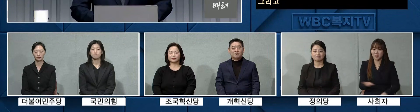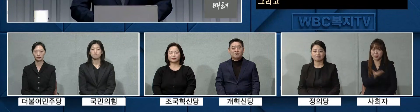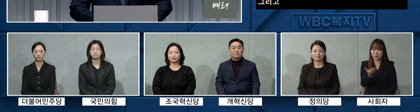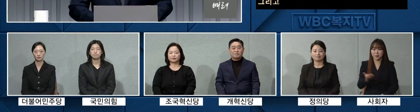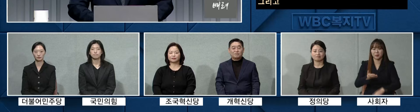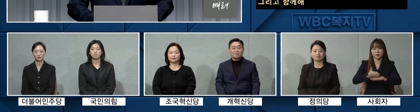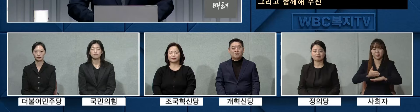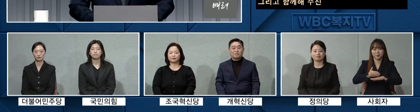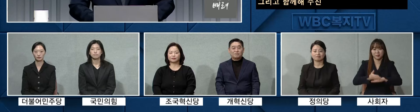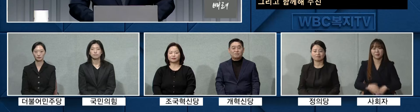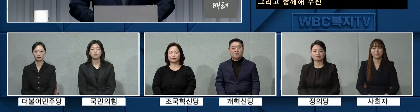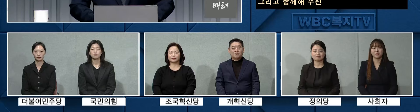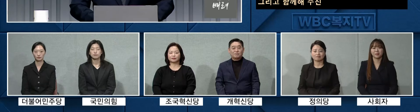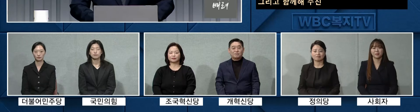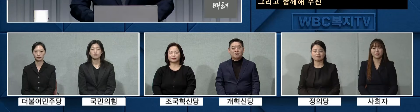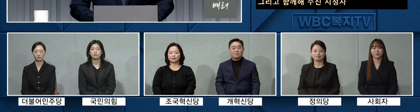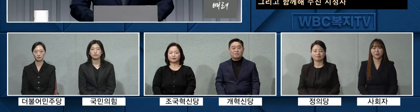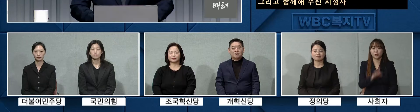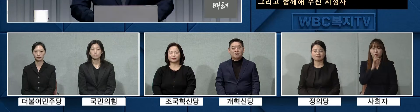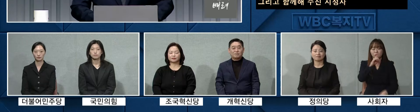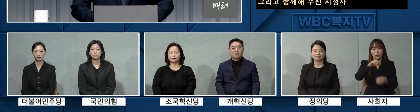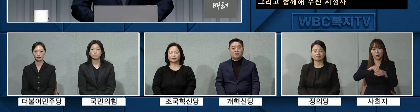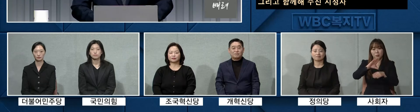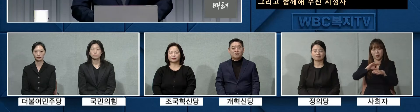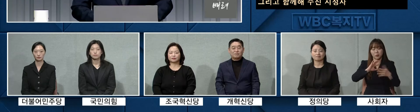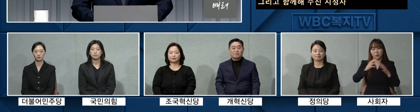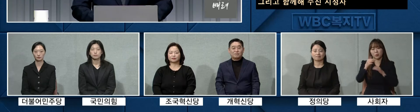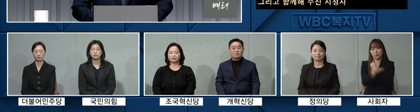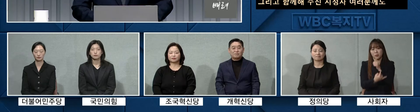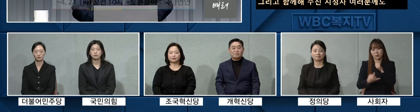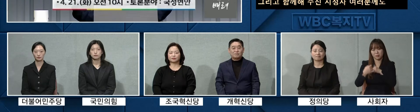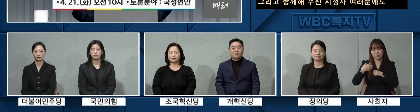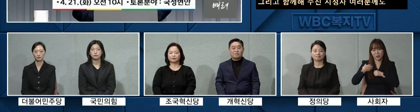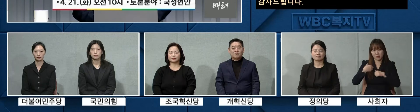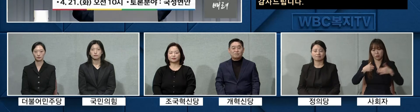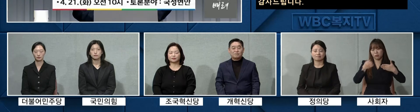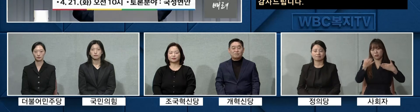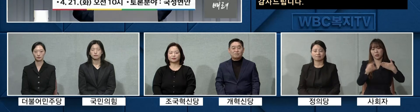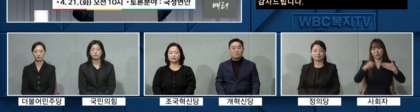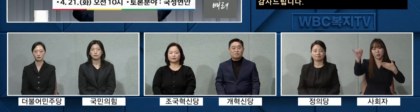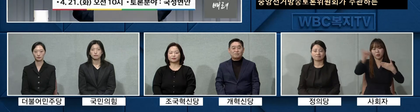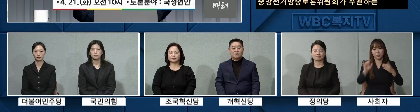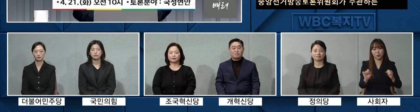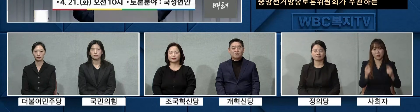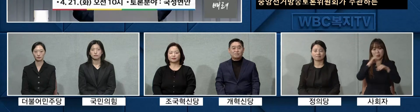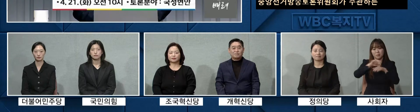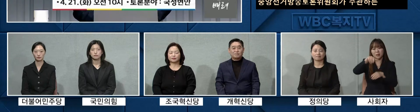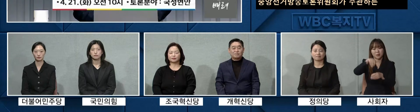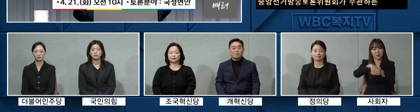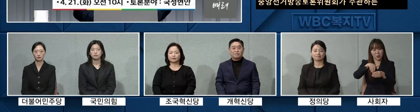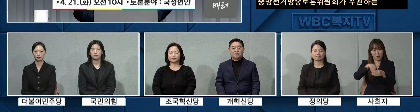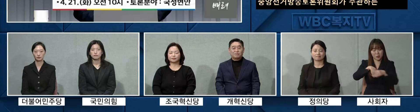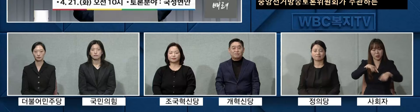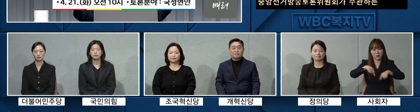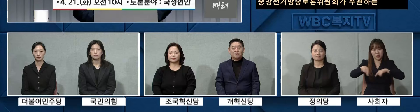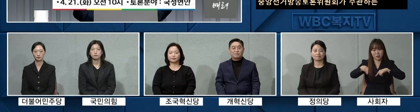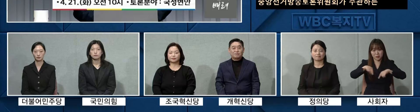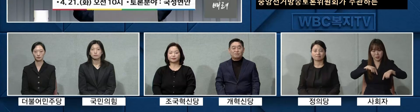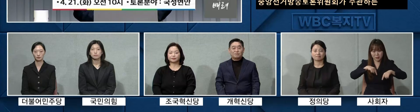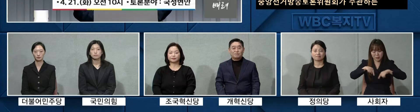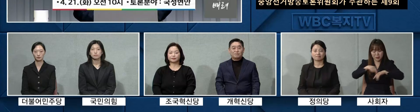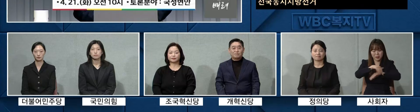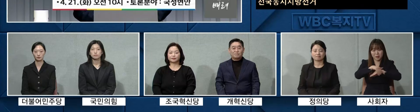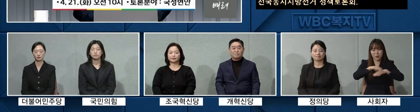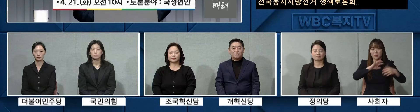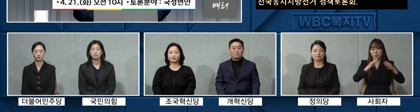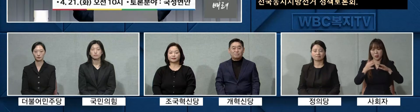여러분께도 감사드립니다. 중앙선거방송 토론위원회가 주관하는 제9회 전국 동시지방선거 정책토론회 그